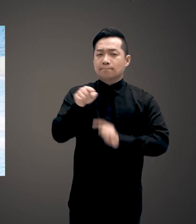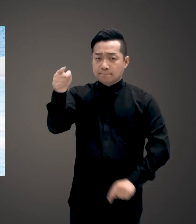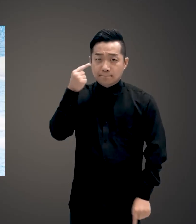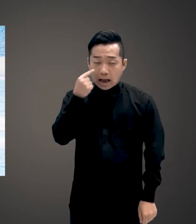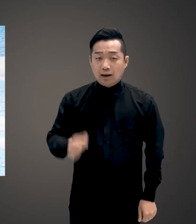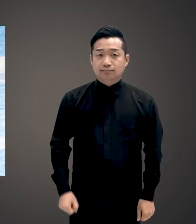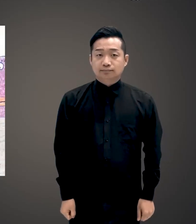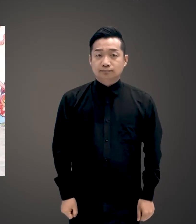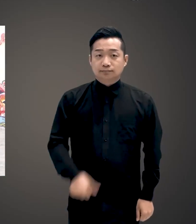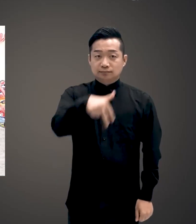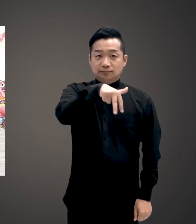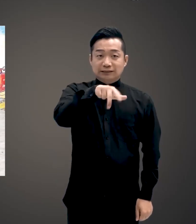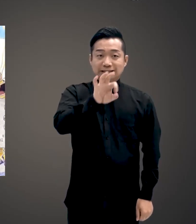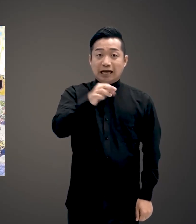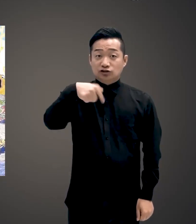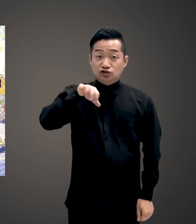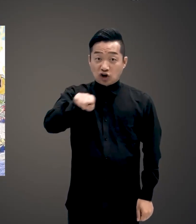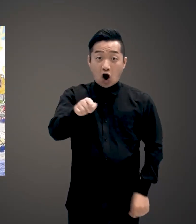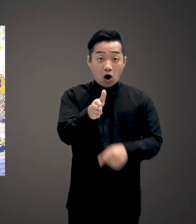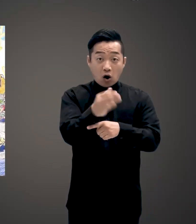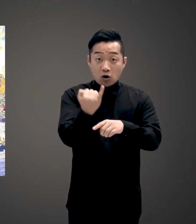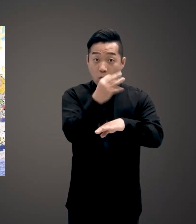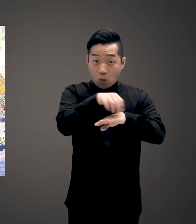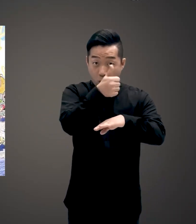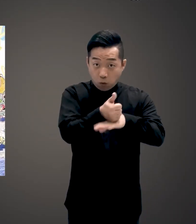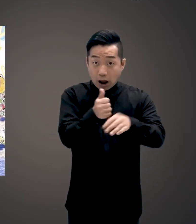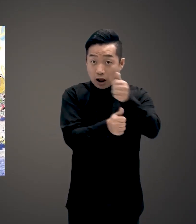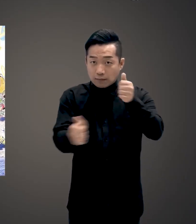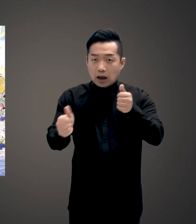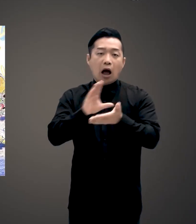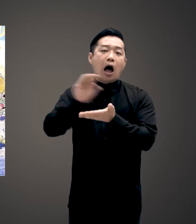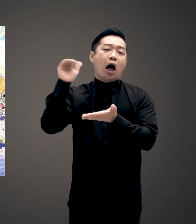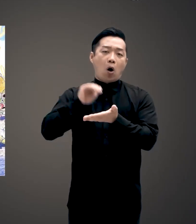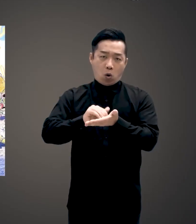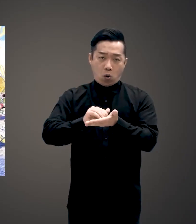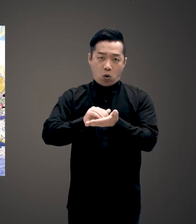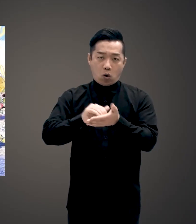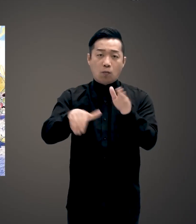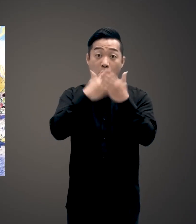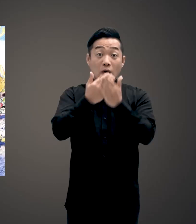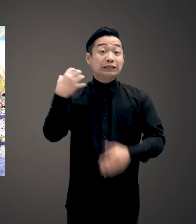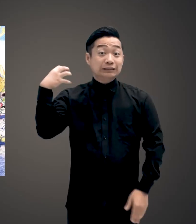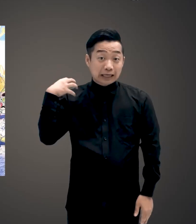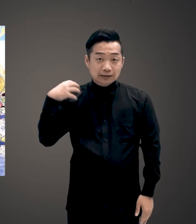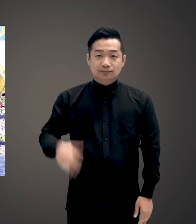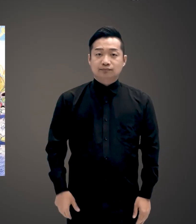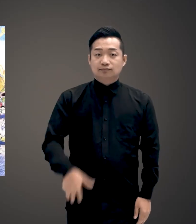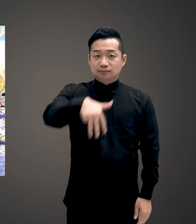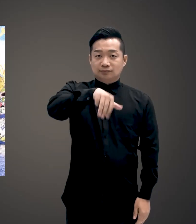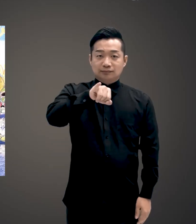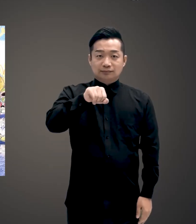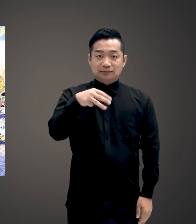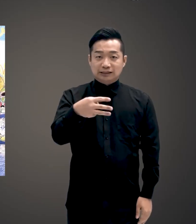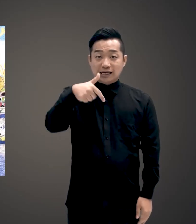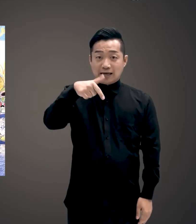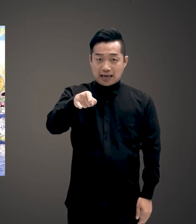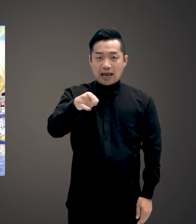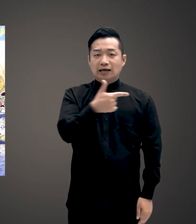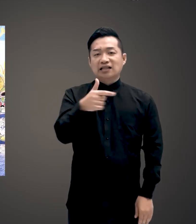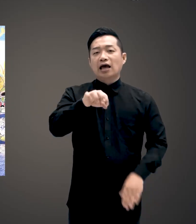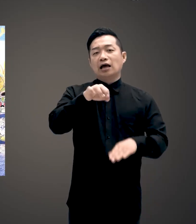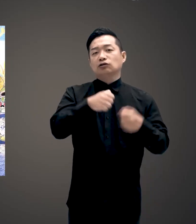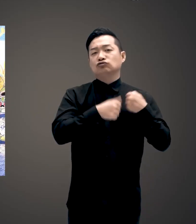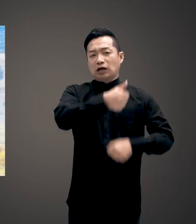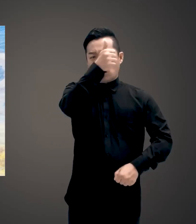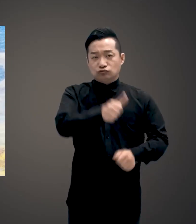만나야겠다. 짱둥어 여왕과 대신들은 후다닥 자리를 떠났고 모든 책임은 7개 대장군에게